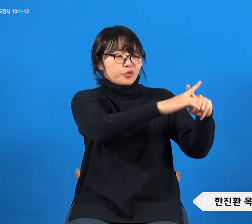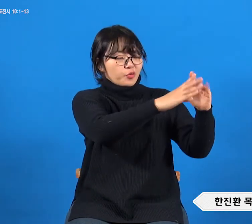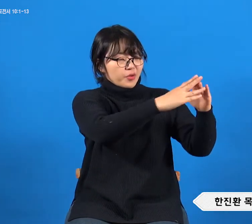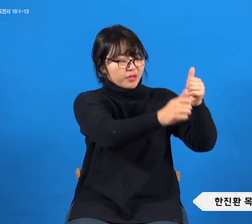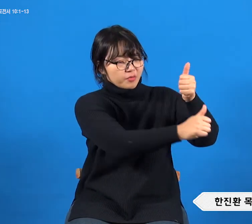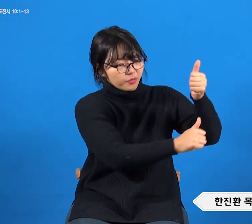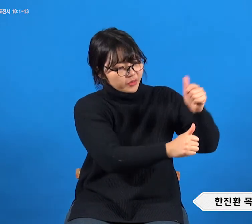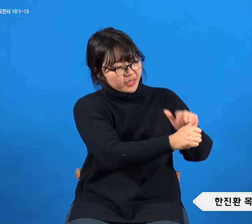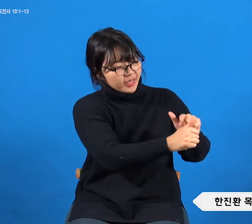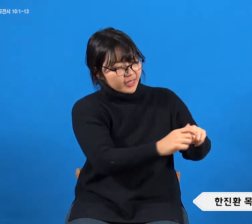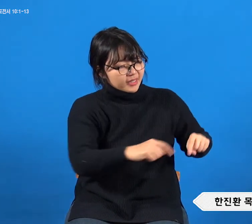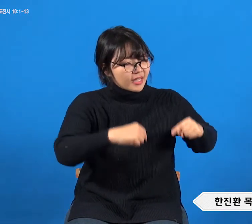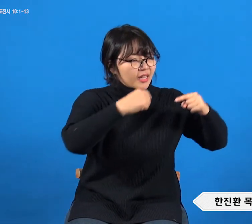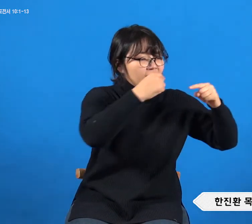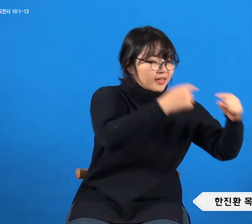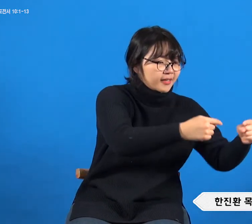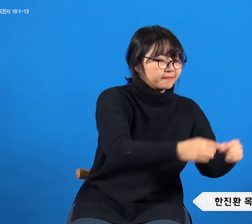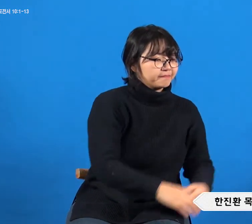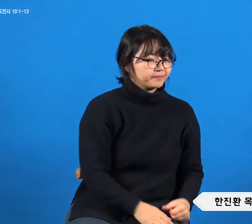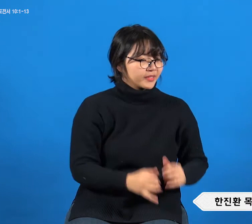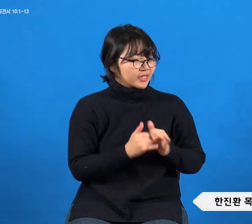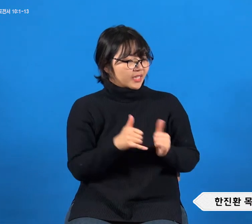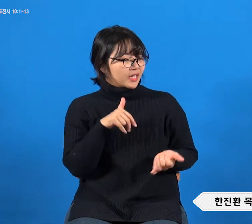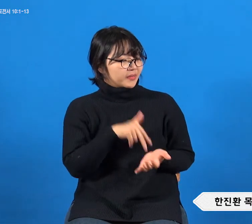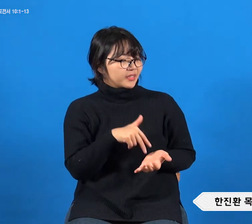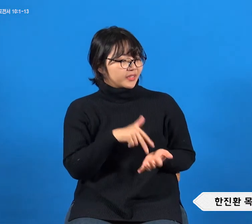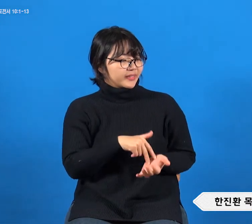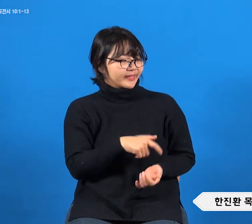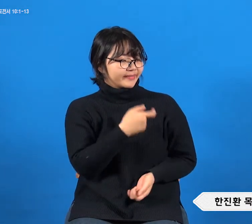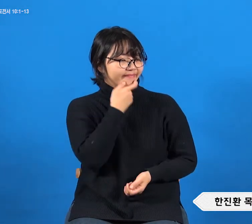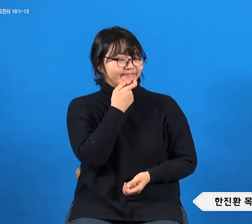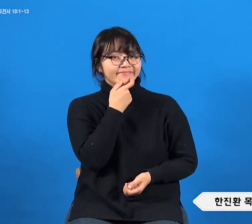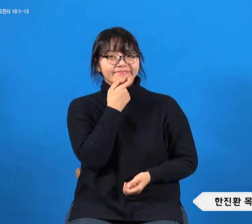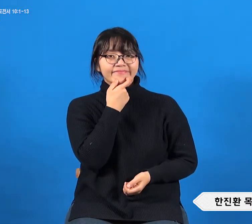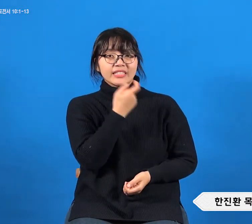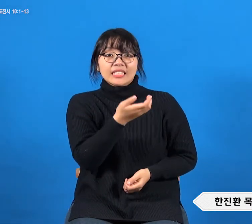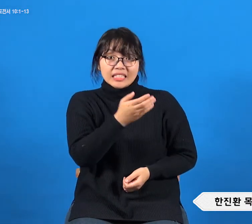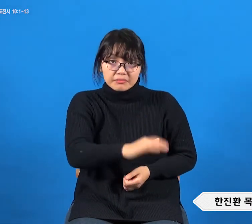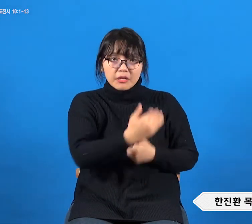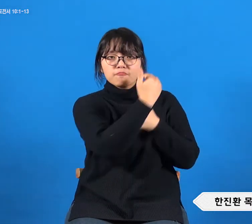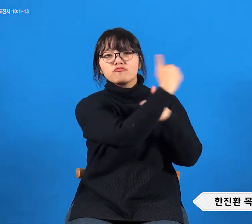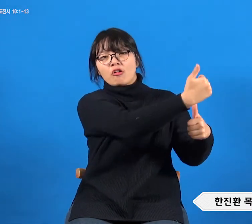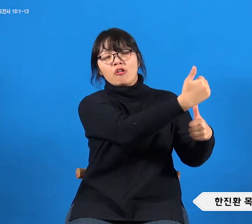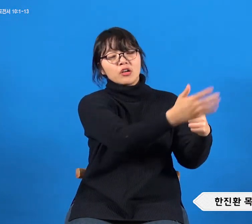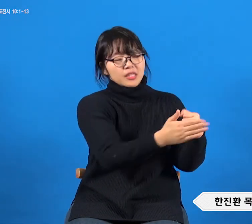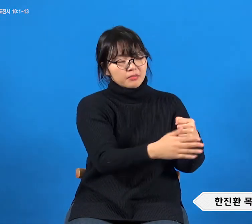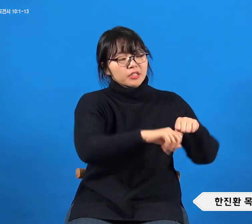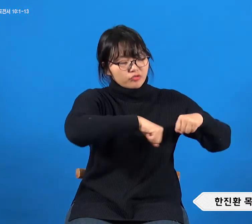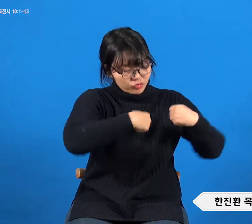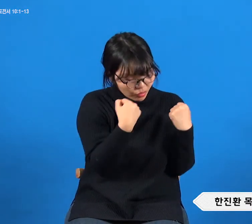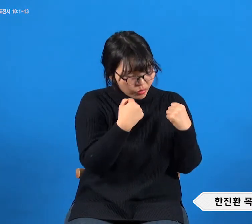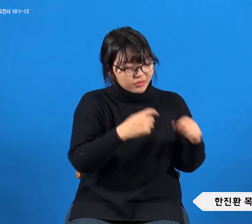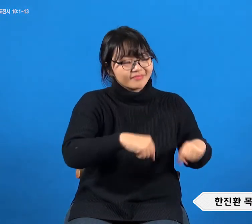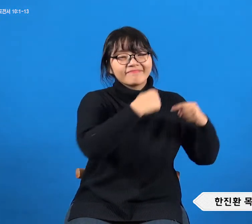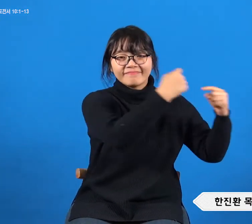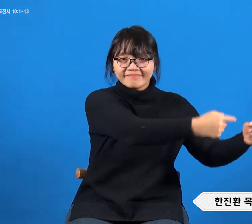거, 그 인간적으로는 정말 내키지 않았지만은 그래도 부르시니까 또 순종했습니다.